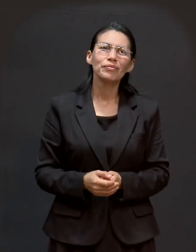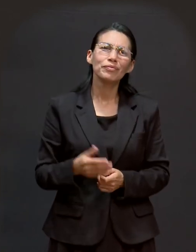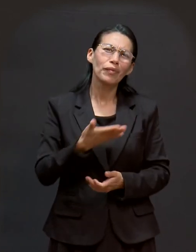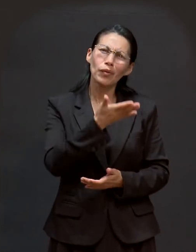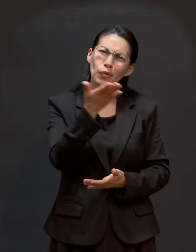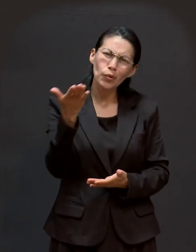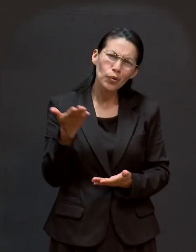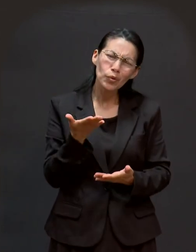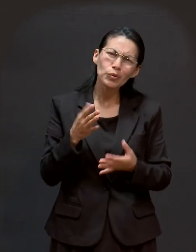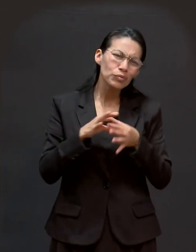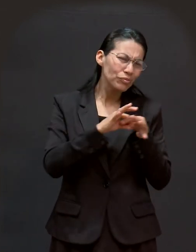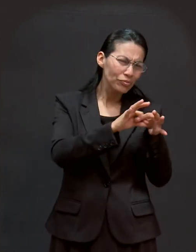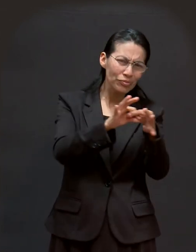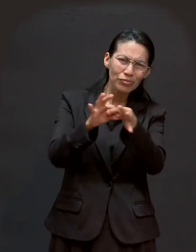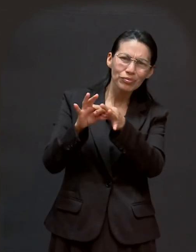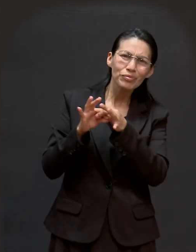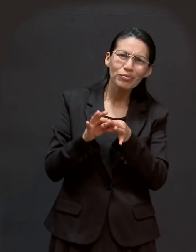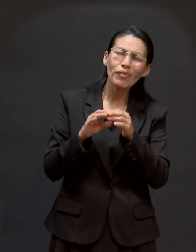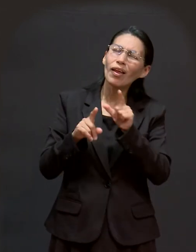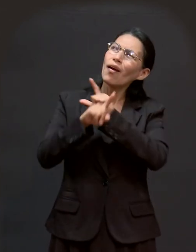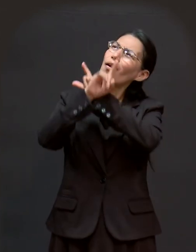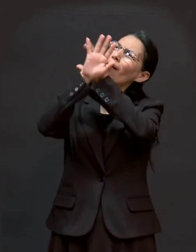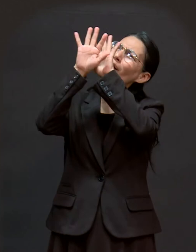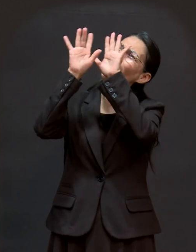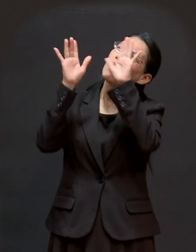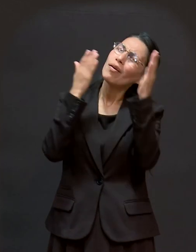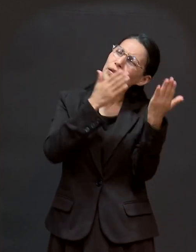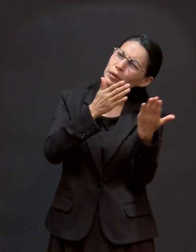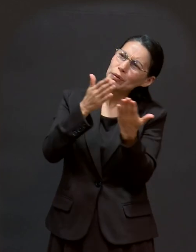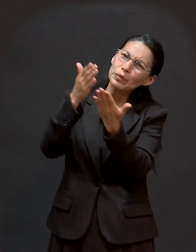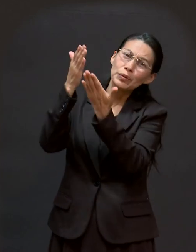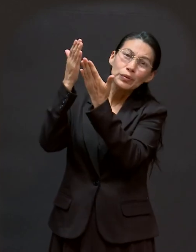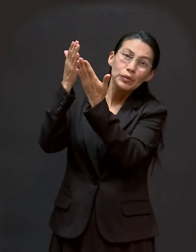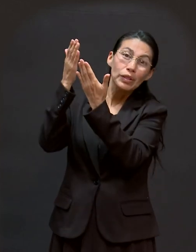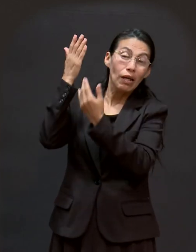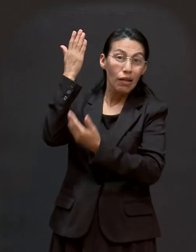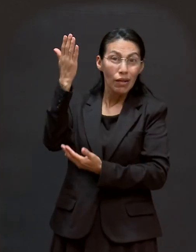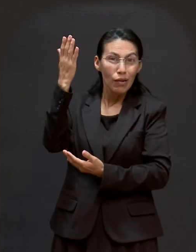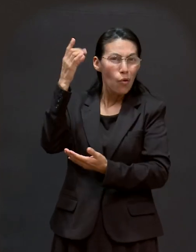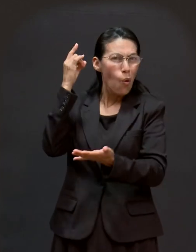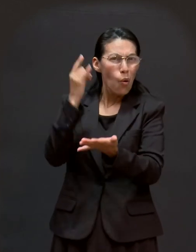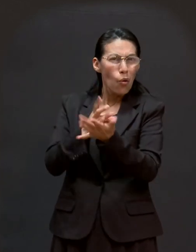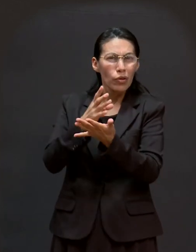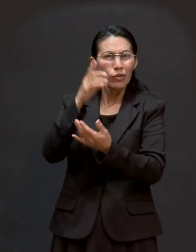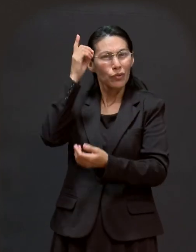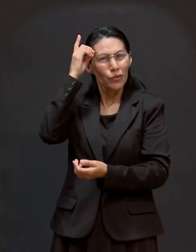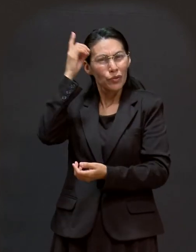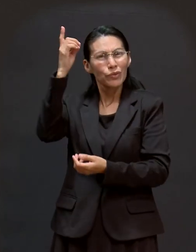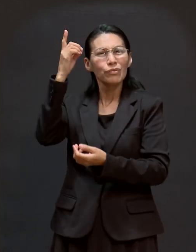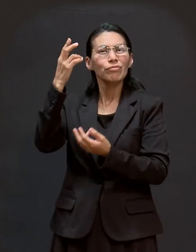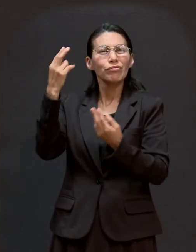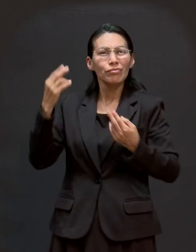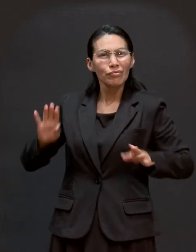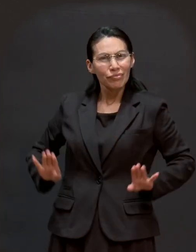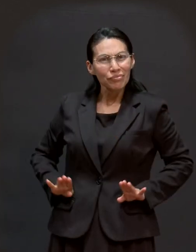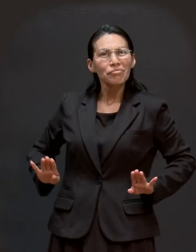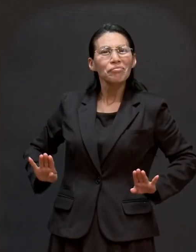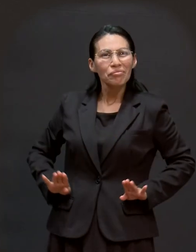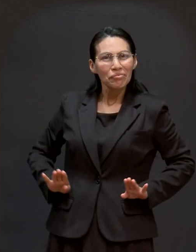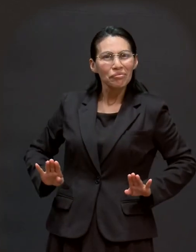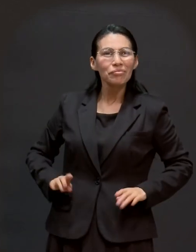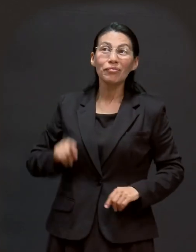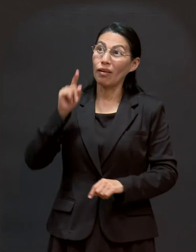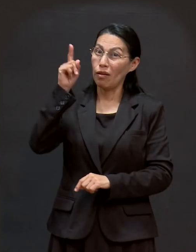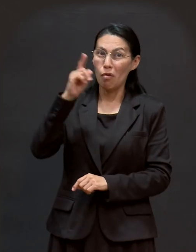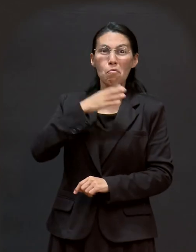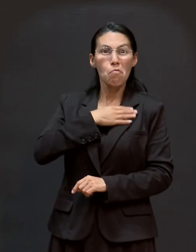exprese públicamente y demos todo toda la gloria al único que le corresponde a